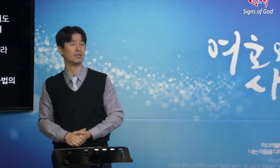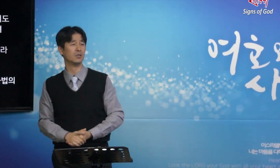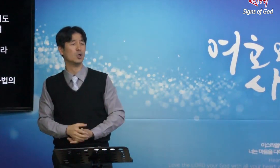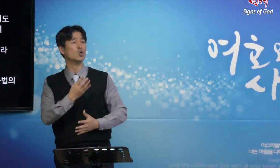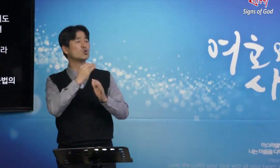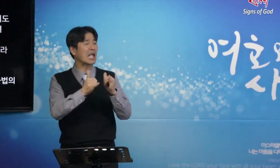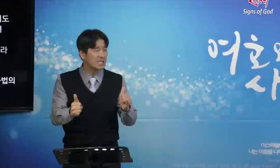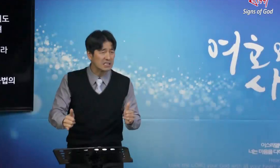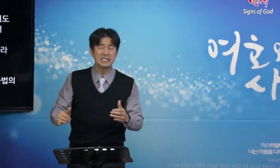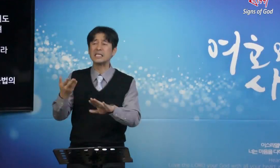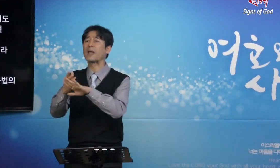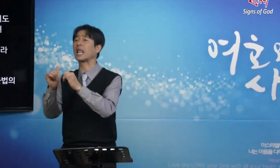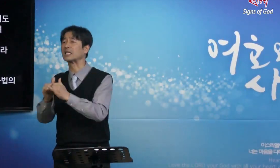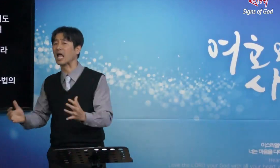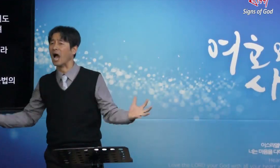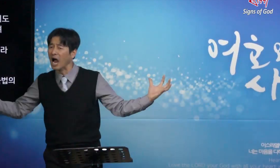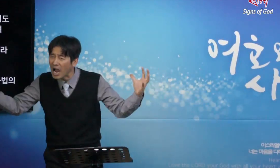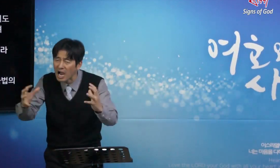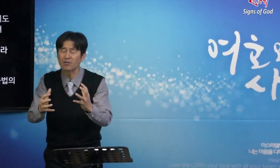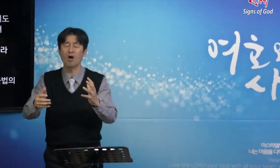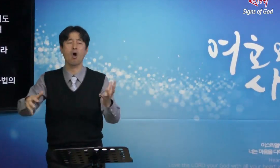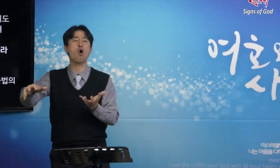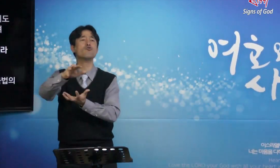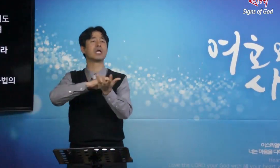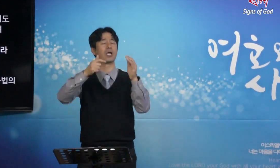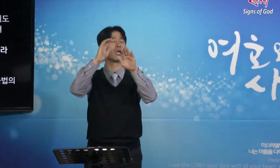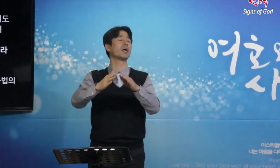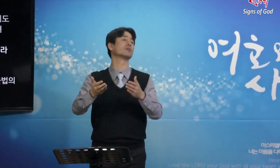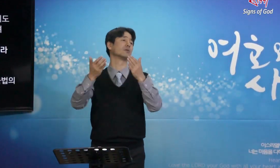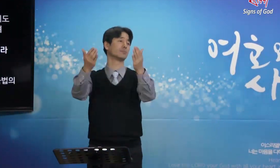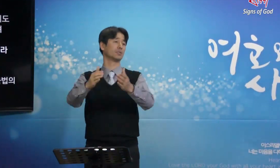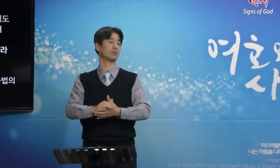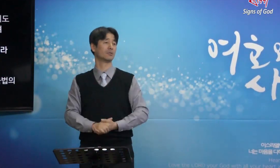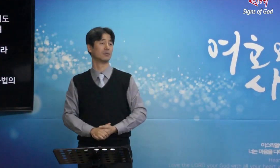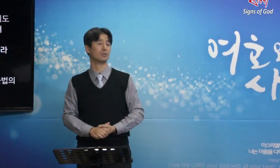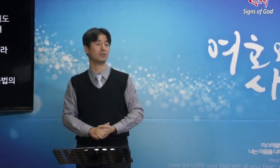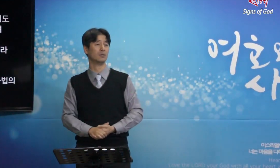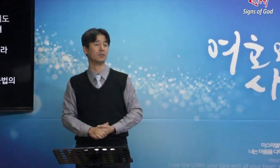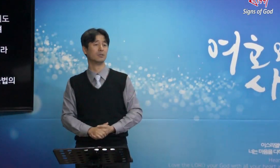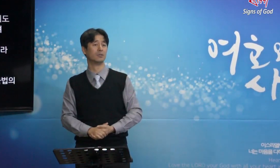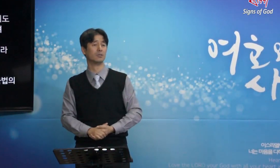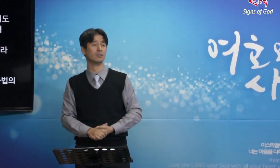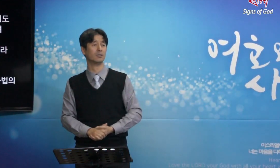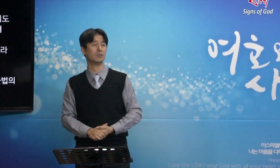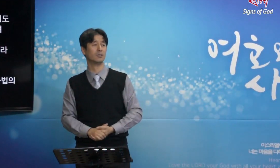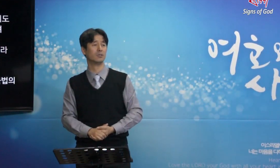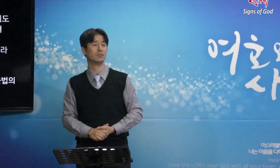아닙니다. 유대인과 이방인이 함께 어울렸던 그 예배드렸던 모습을 볼 수가